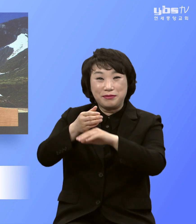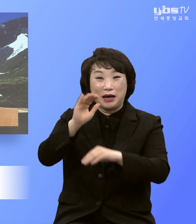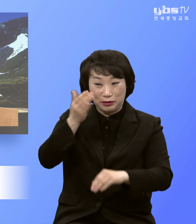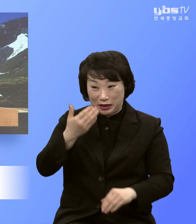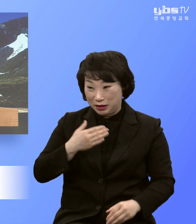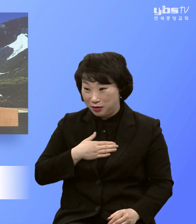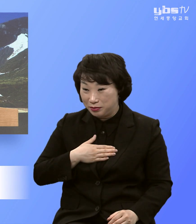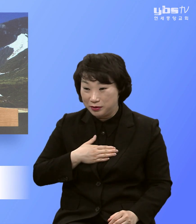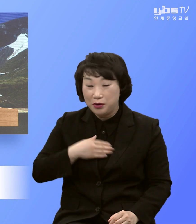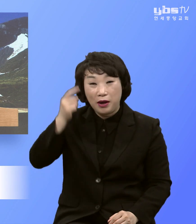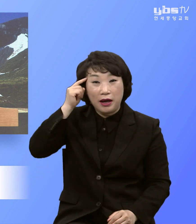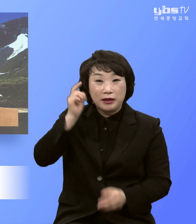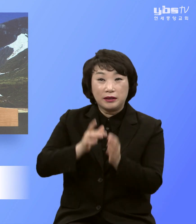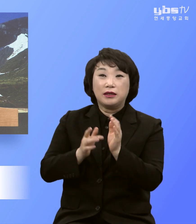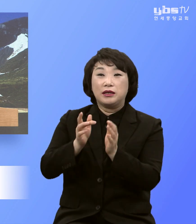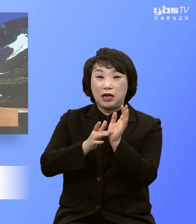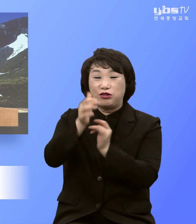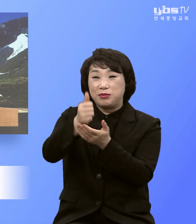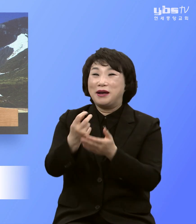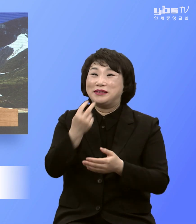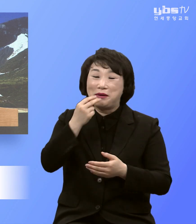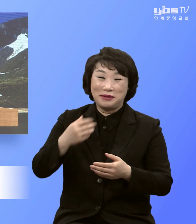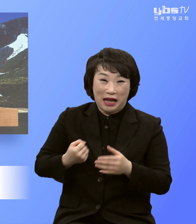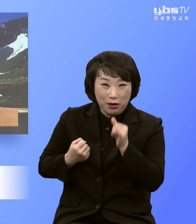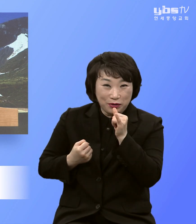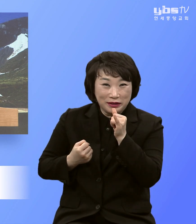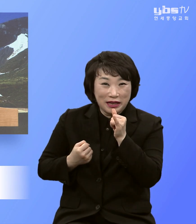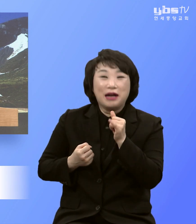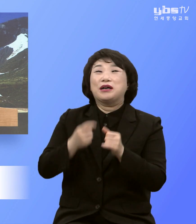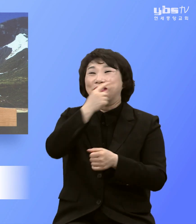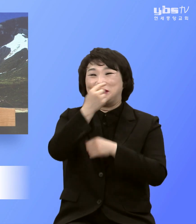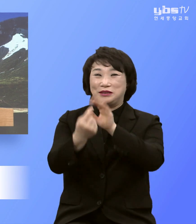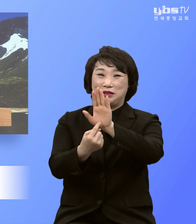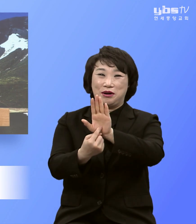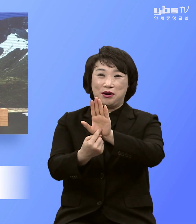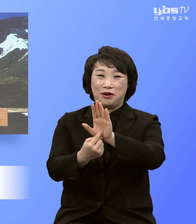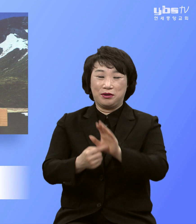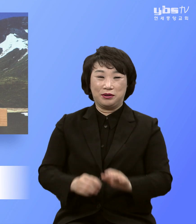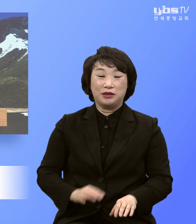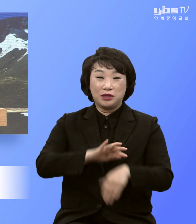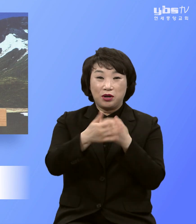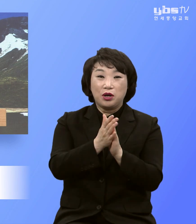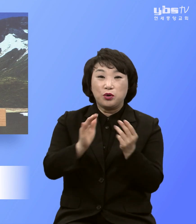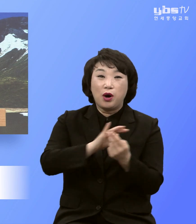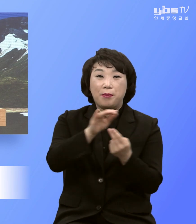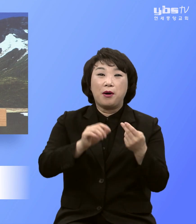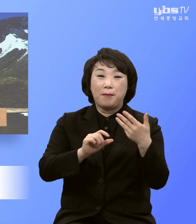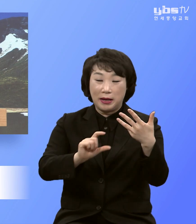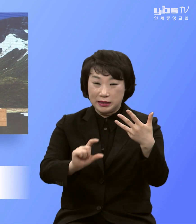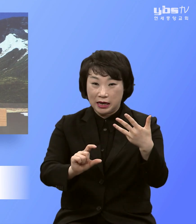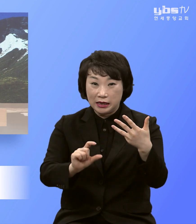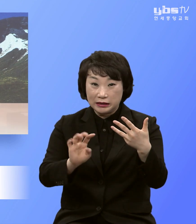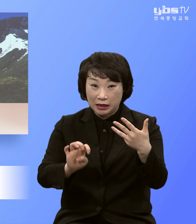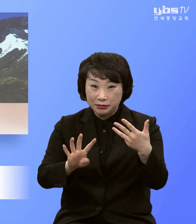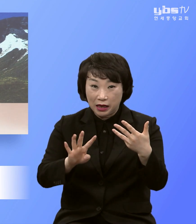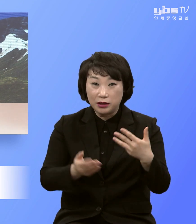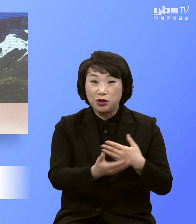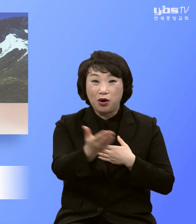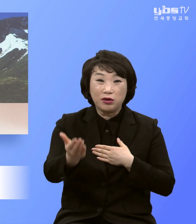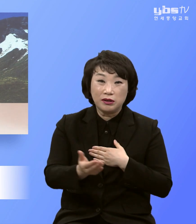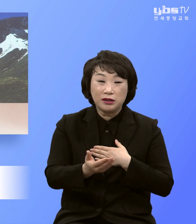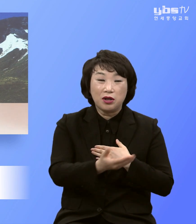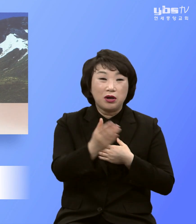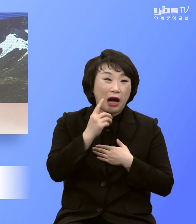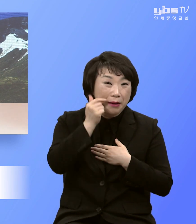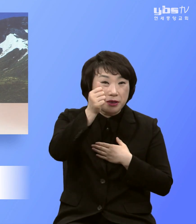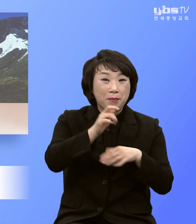것은 예수님이 있다는 증거라 이 말입니다. 요한복음 8장 44절에 너희는 너희